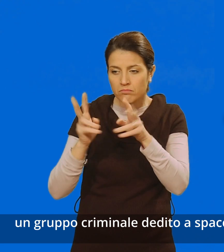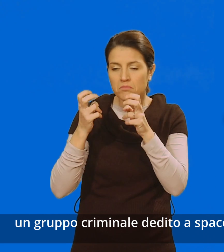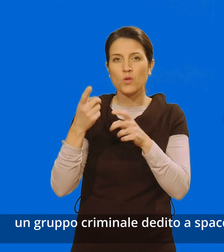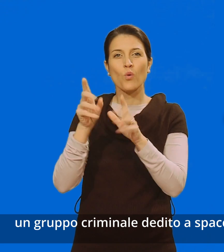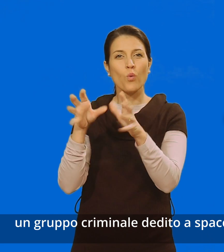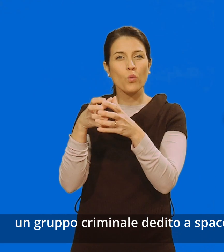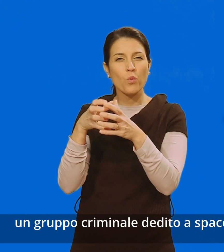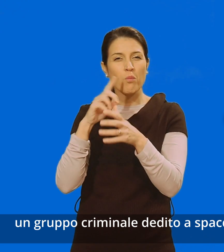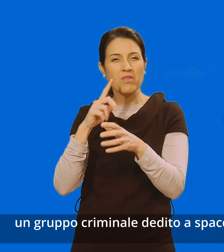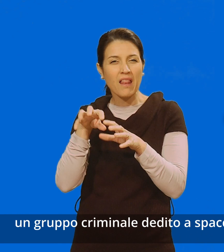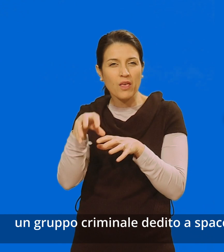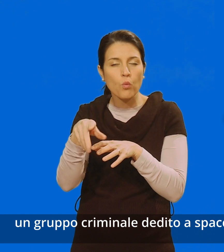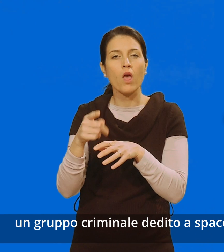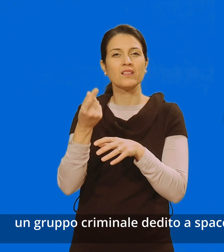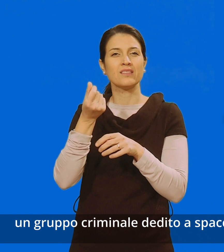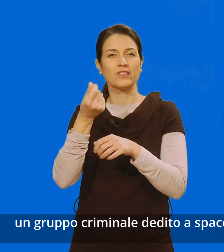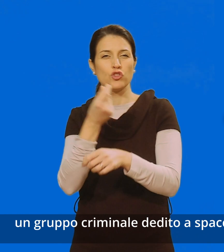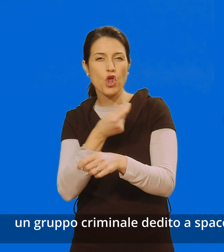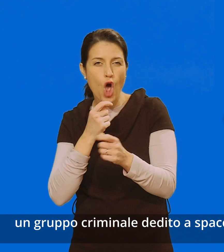spaccio usura ed estorsioni